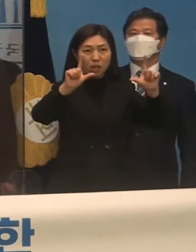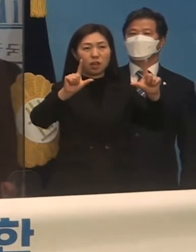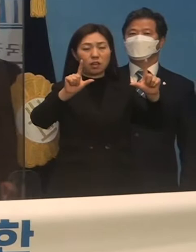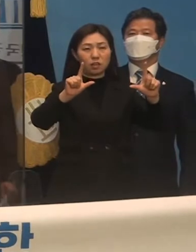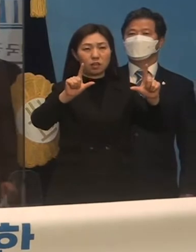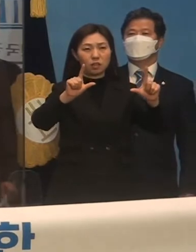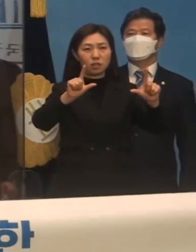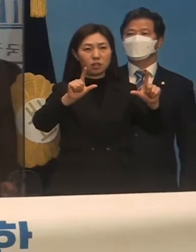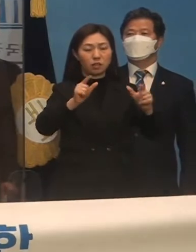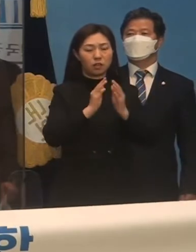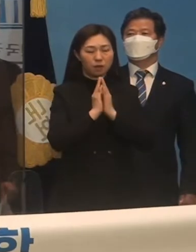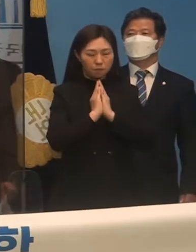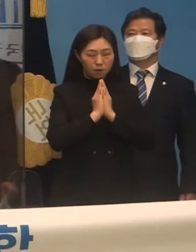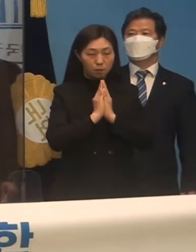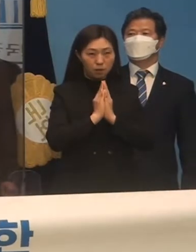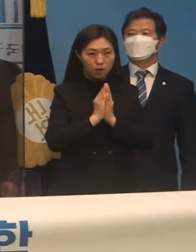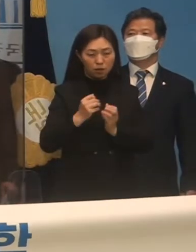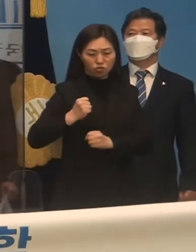쿠데타 1주년입니다.